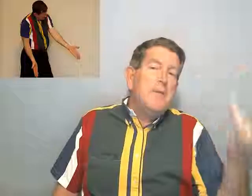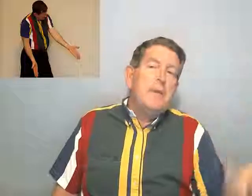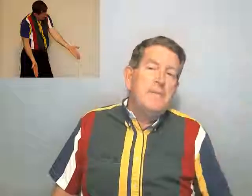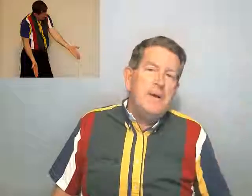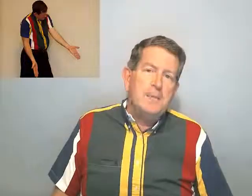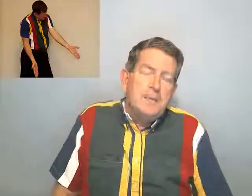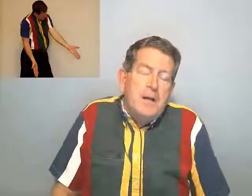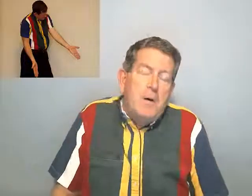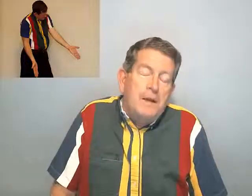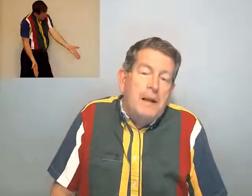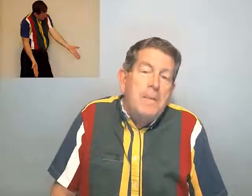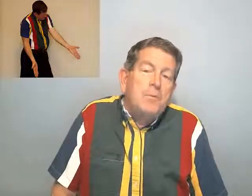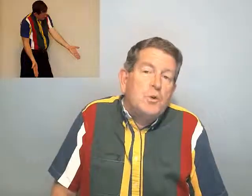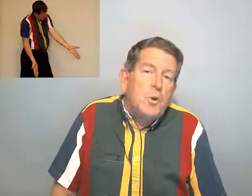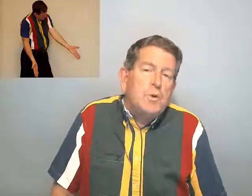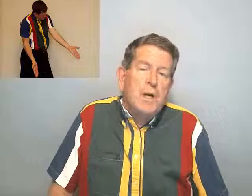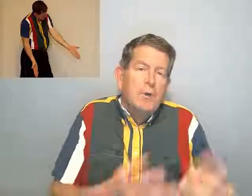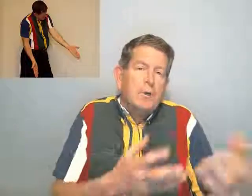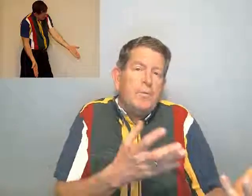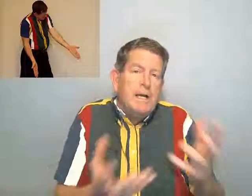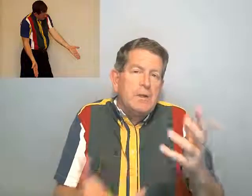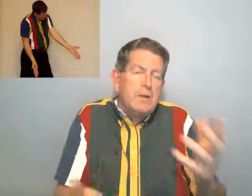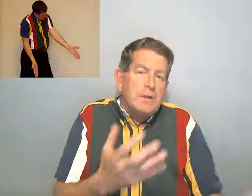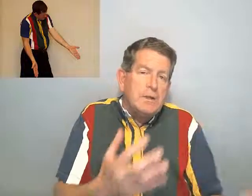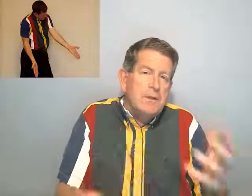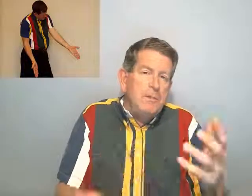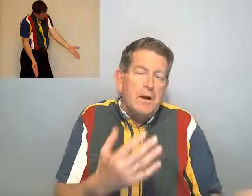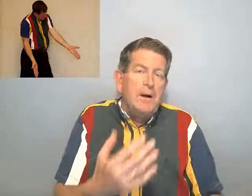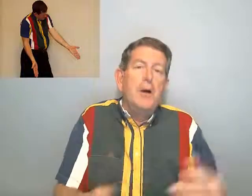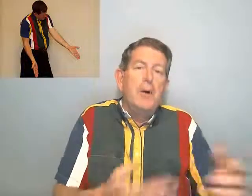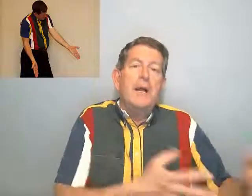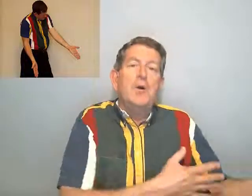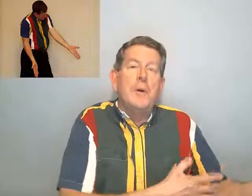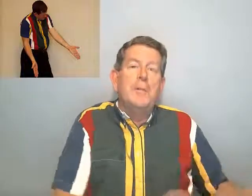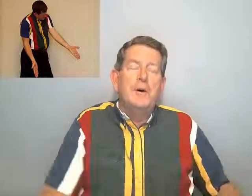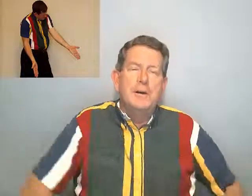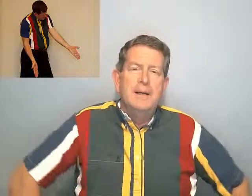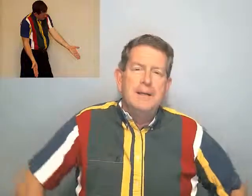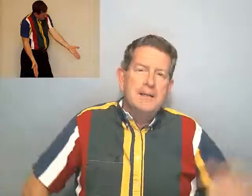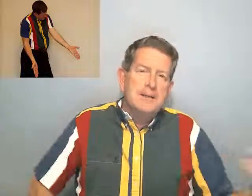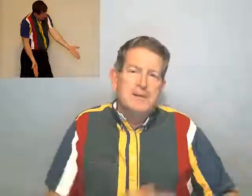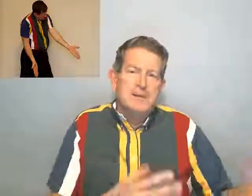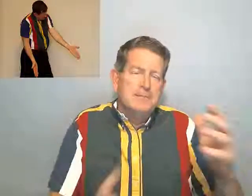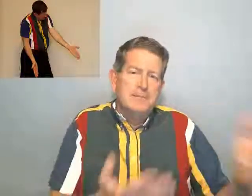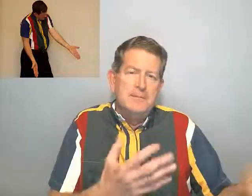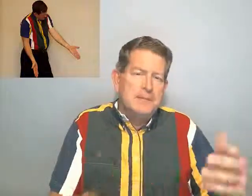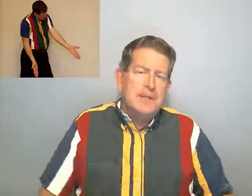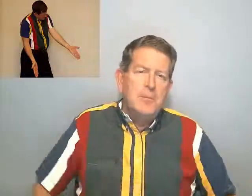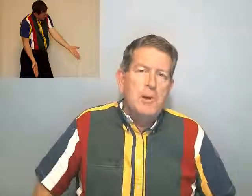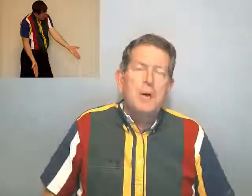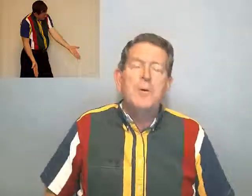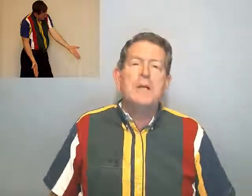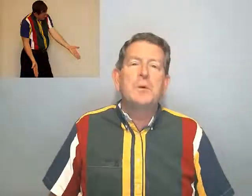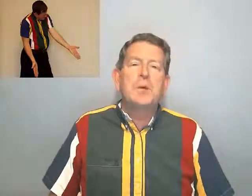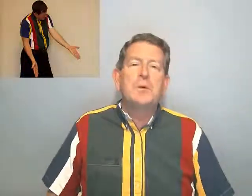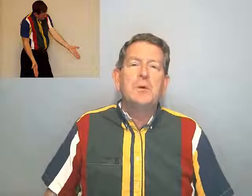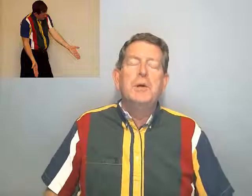même verbe, c'est en fait la même chose, sauf qu'il y a deux sens différents. Et en anglais, normalement, ces mots-là correspondent à deux